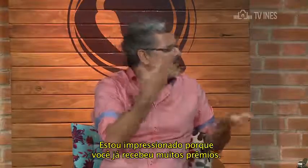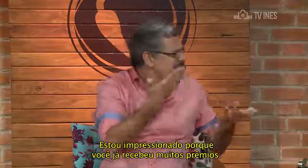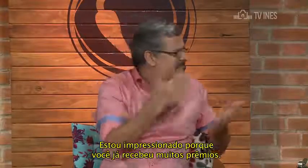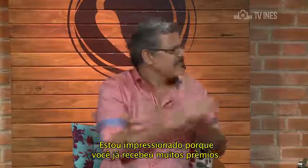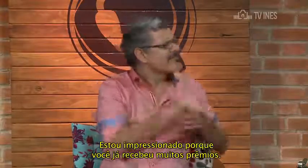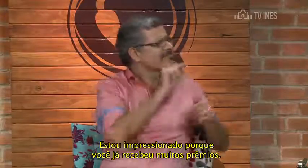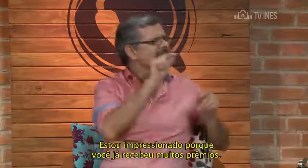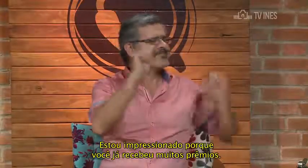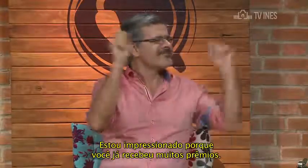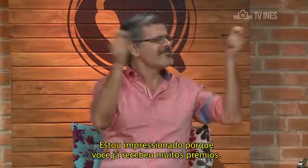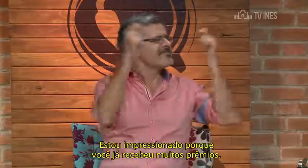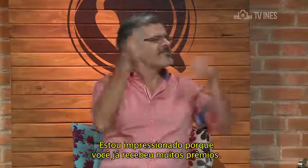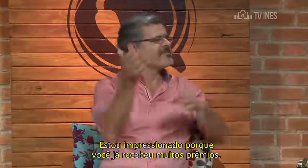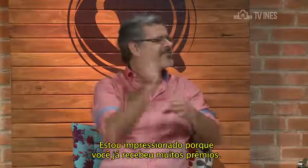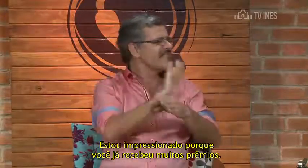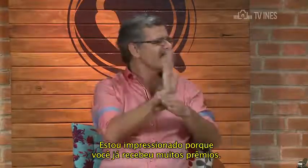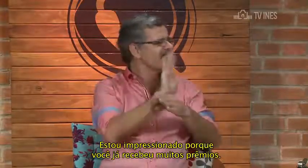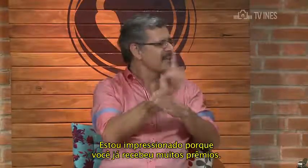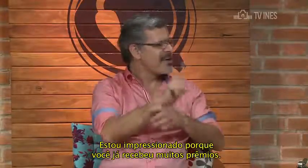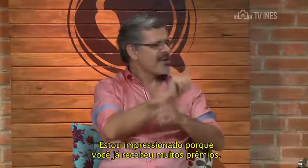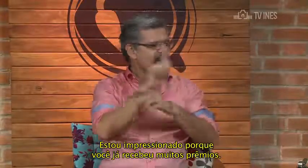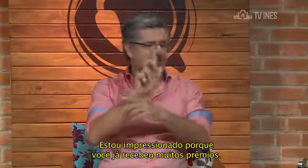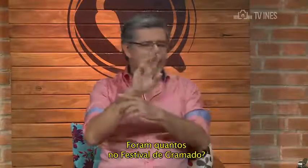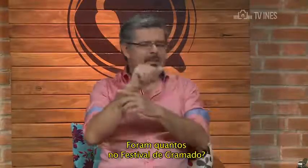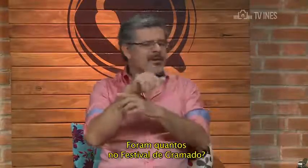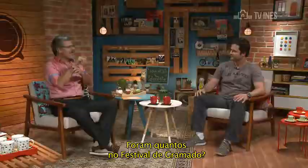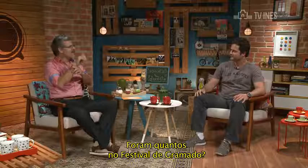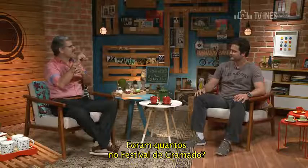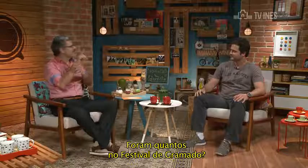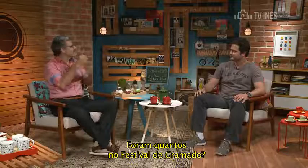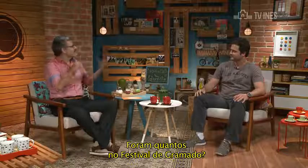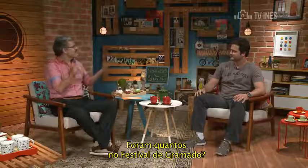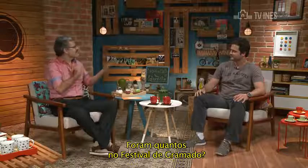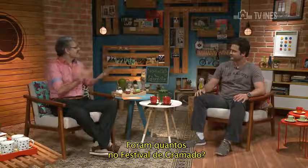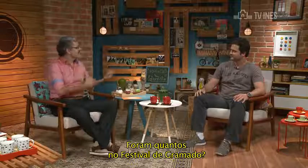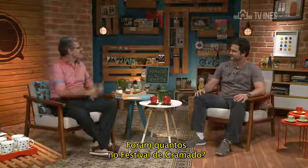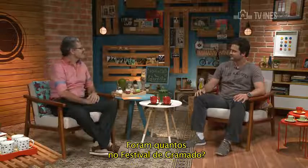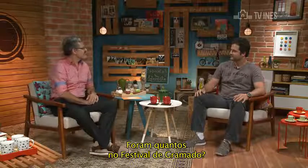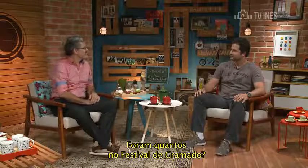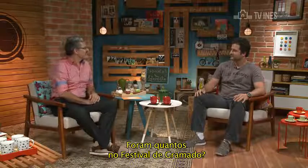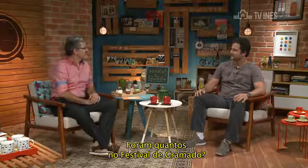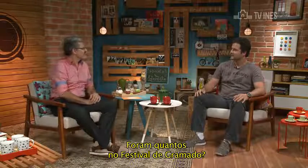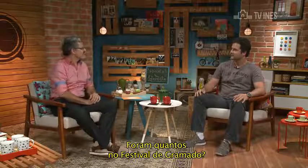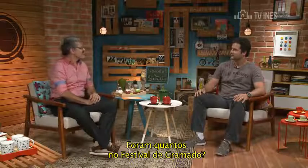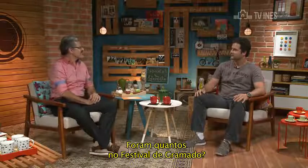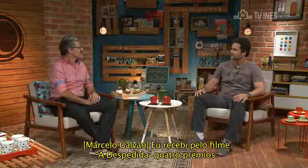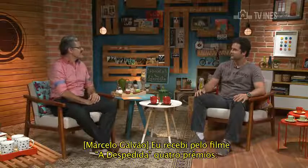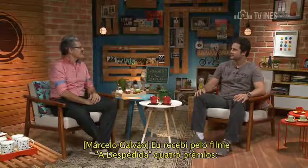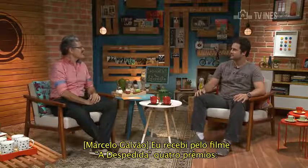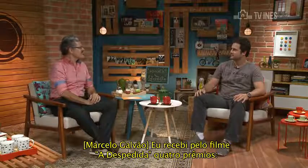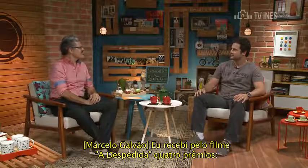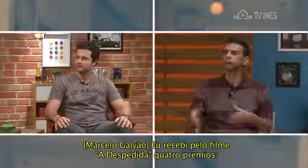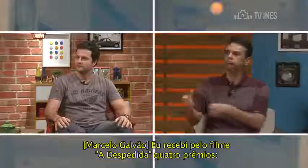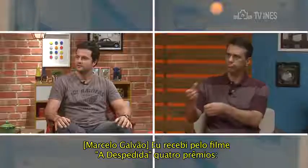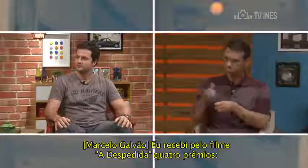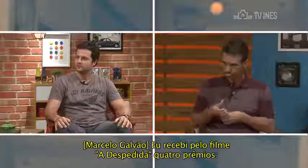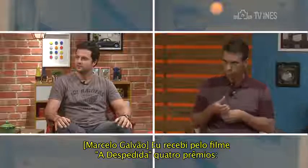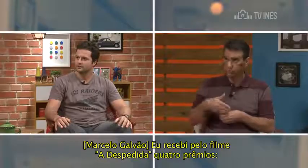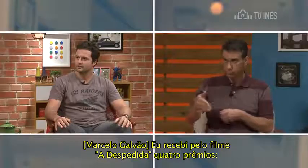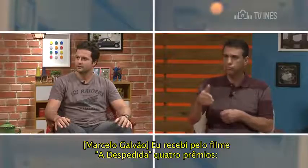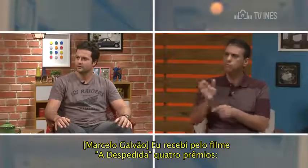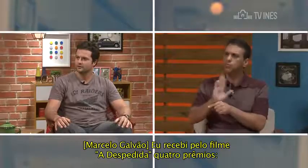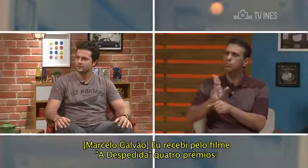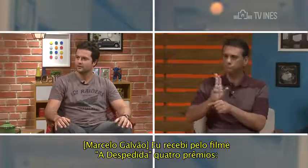Estou impressionado porque você já recebeu muitos prêmios. Foram quantos no Festival de Gramado? Eu recebi, pelo filme